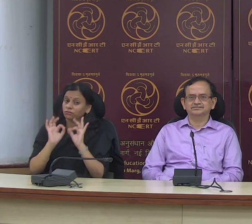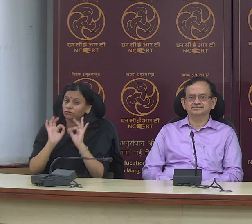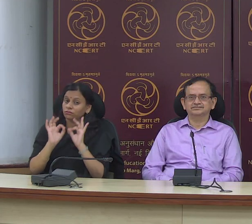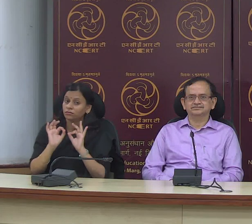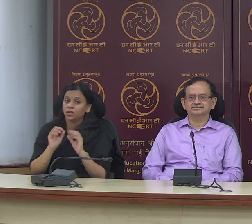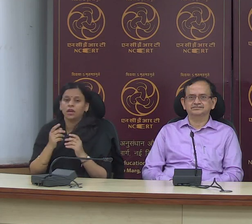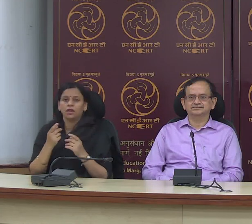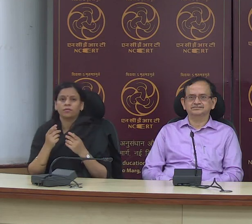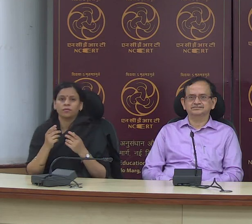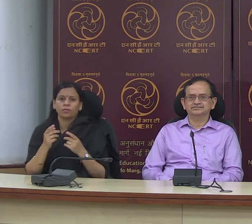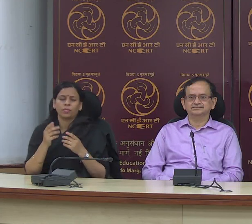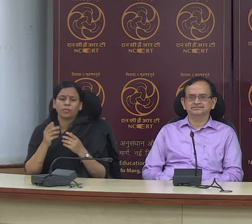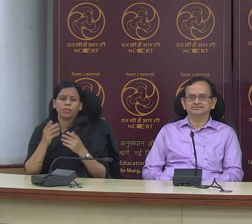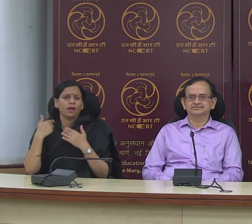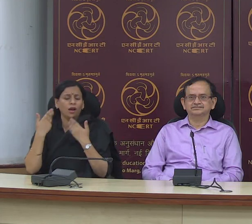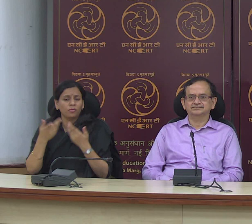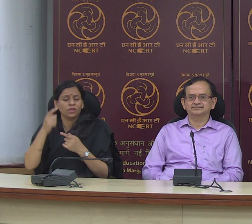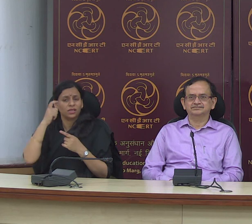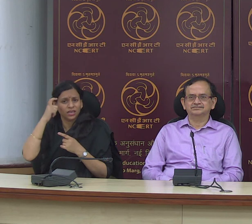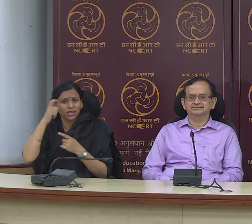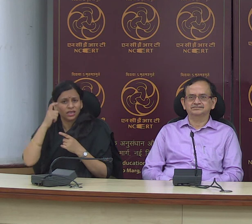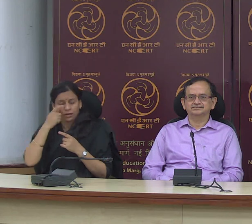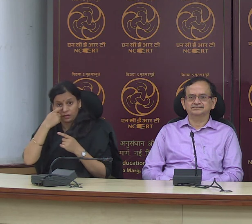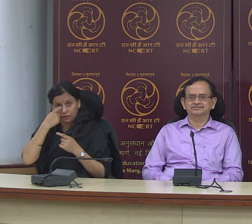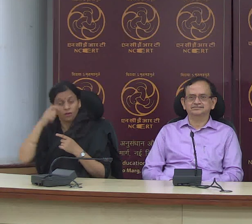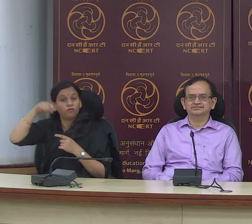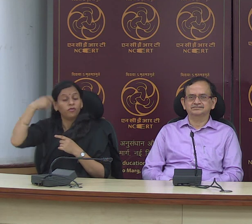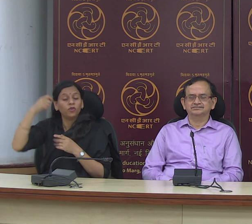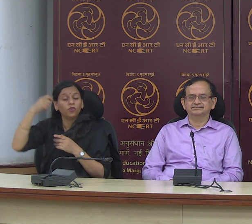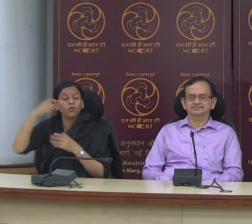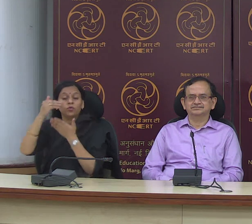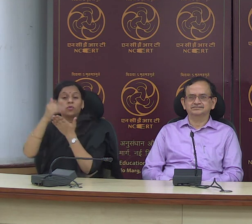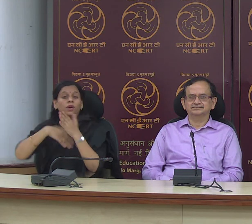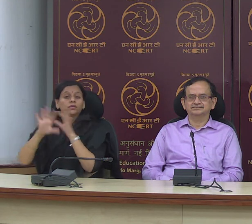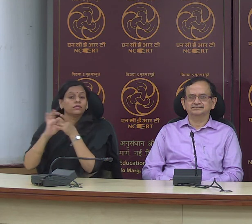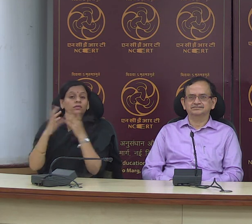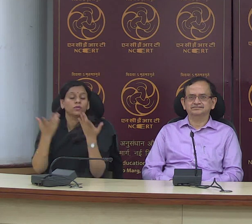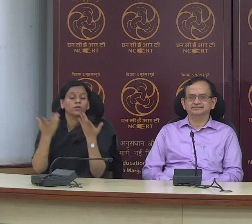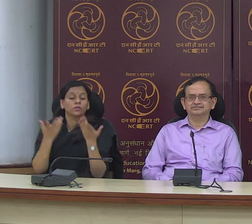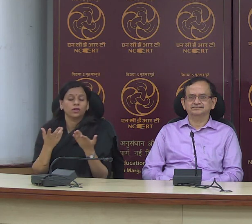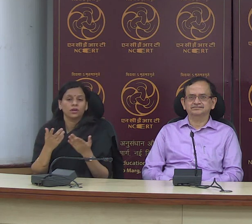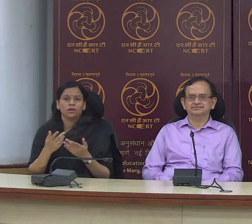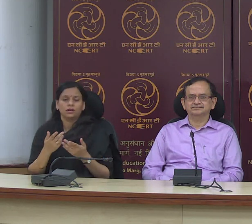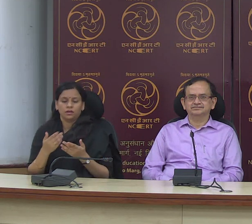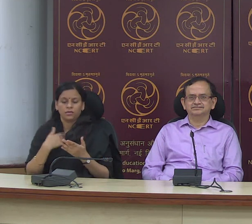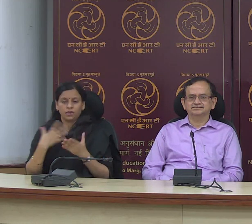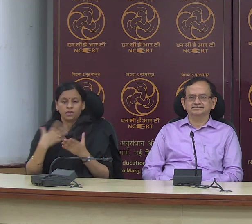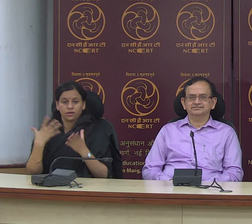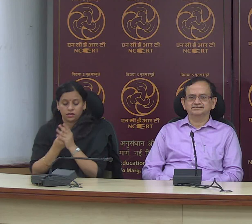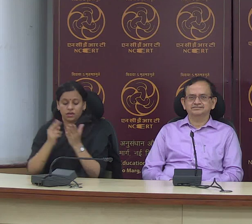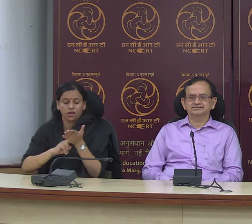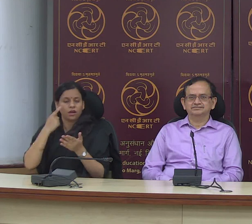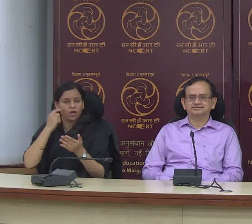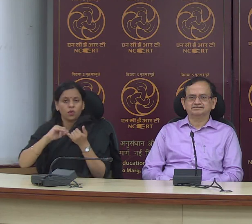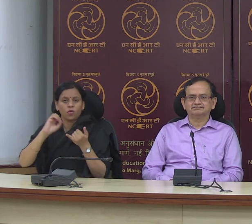व्हाट काइंड ऑफ प्रीरिक्विजिट्स हैव बीन टेकन इन द कंसर्न ऑफ ऑर्डर टू बिल्ड इन द वीडियो प्रोग्राम? जैसे हमारे साथ अभी NIOS